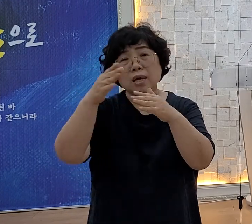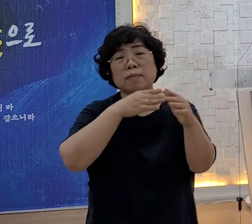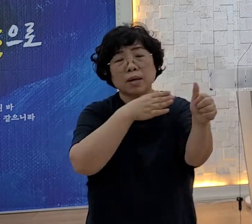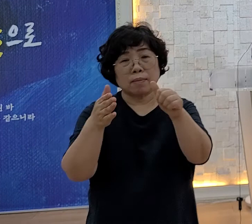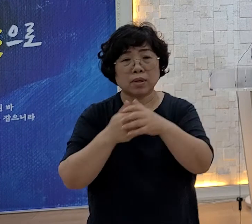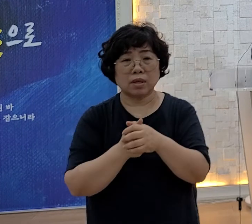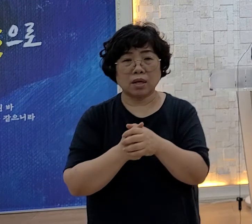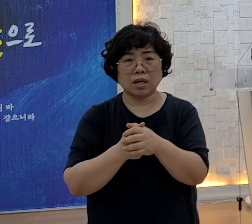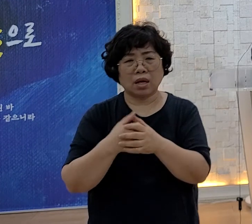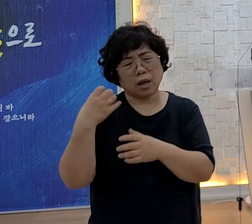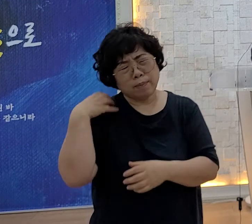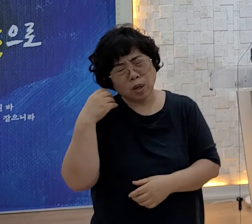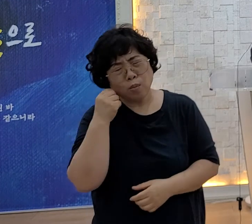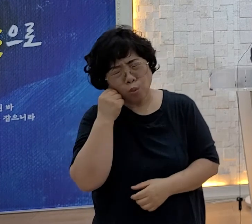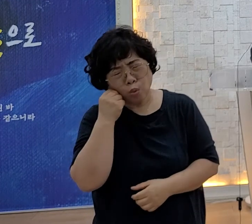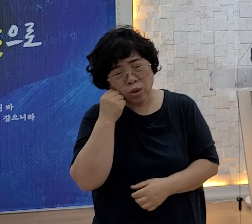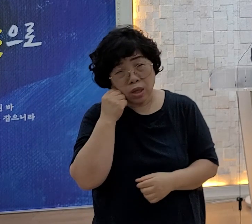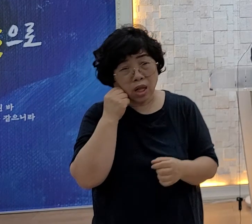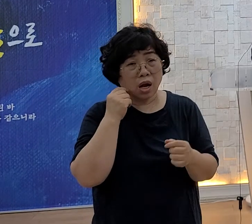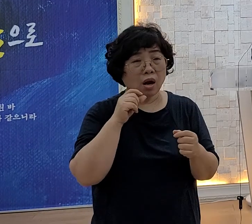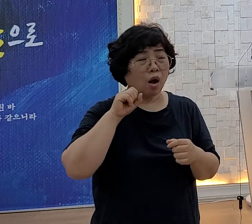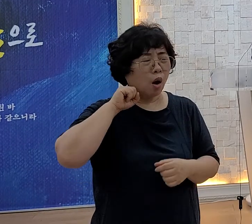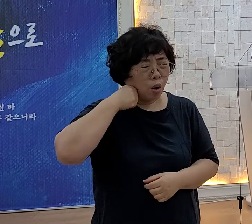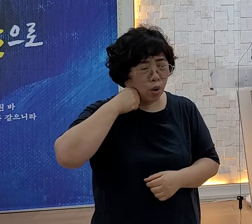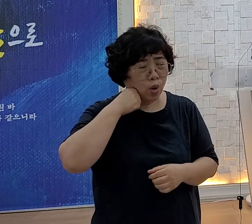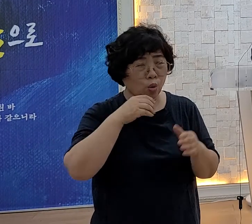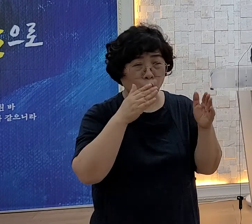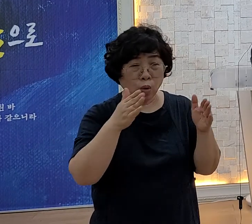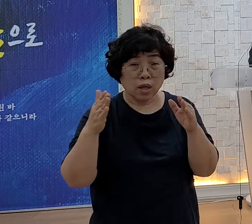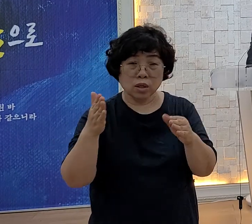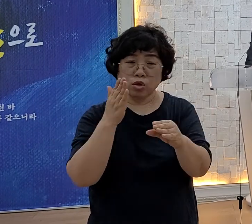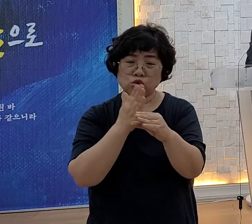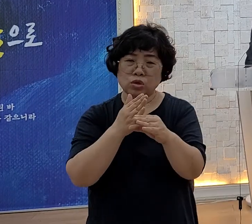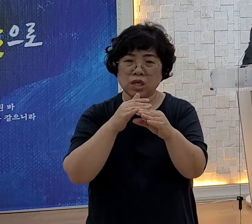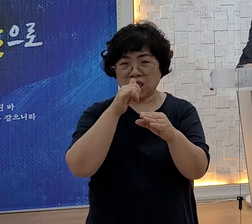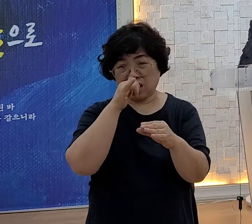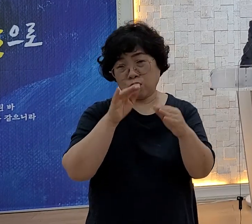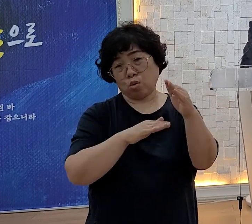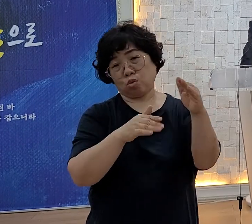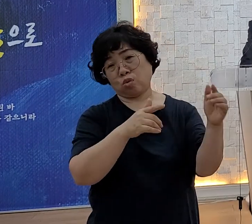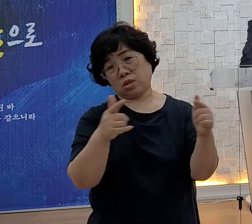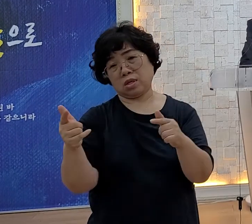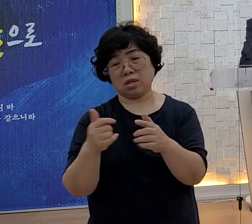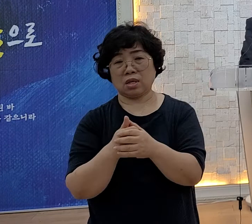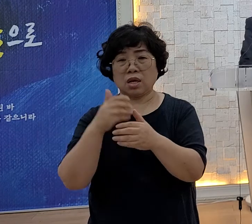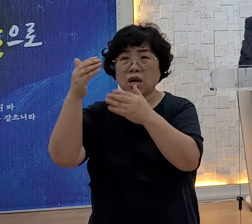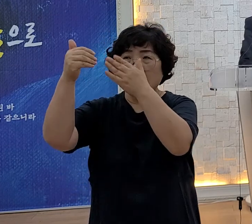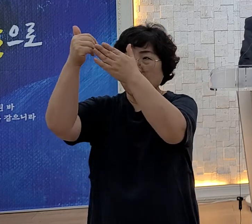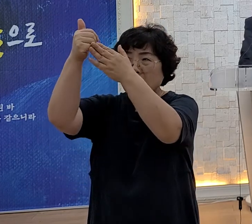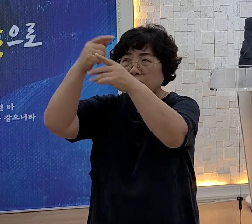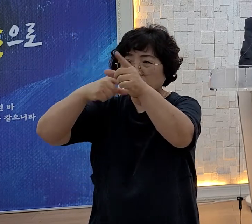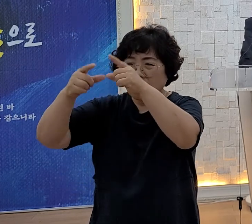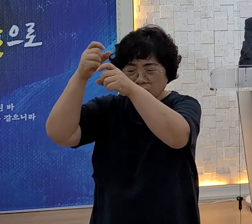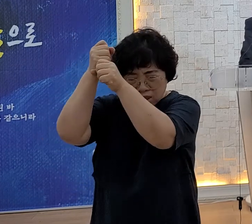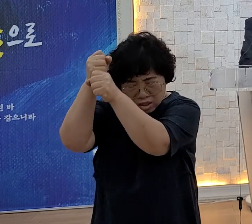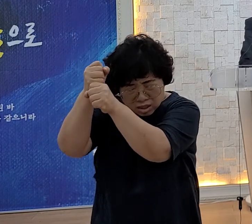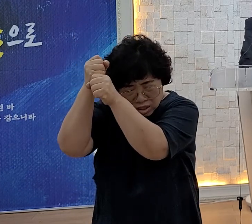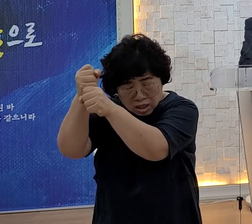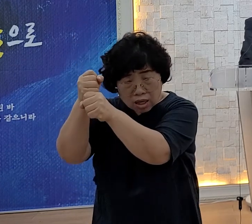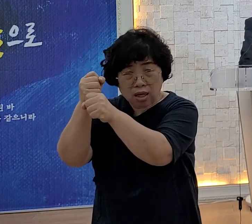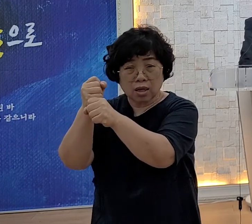감당할 수 없는 이 여러 연단과 환난 중에 있는 우리 성도들 계시다면 이 하나님을 의지하여